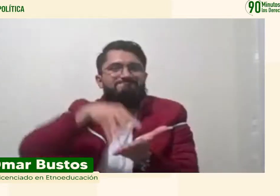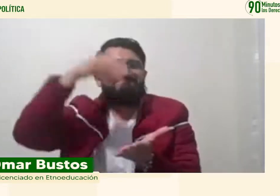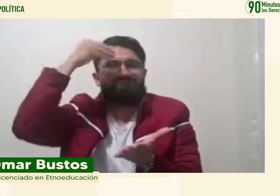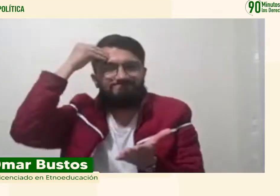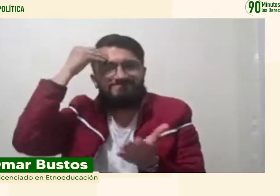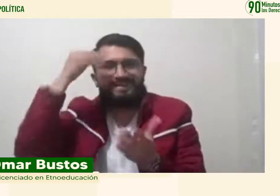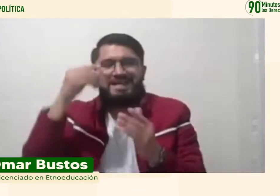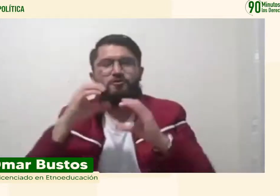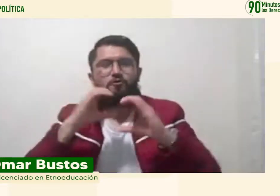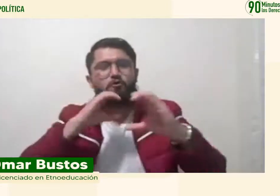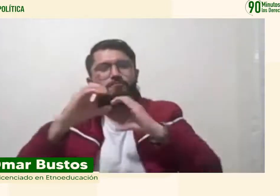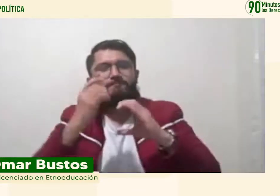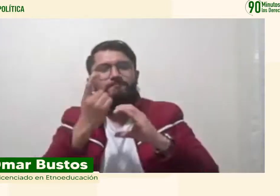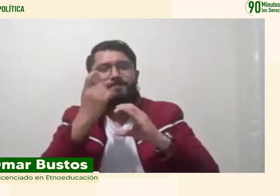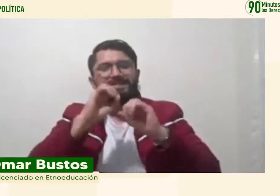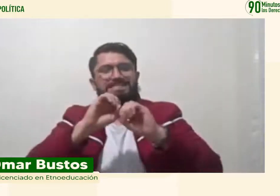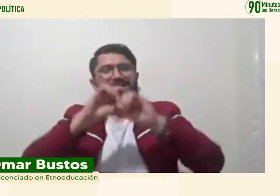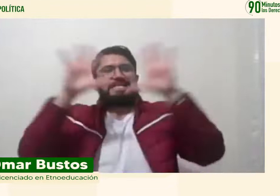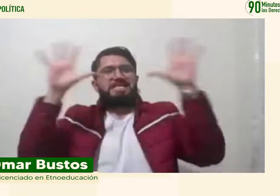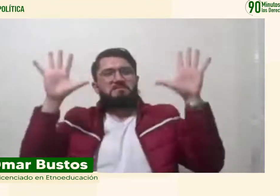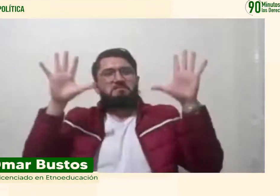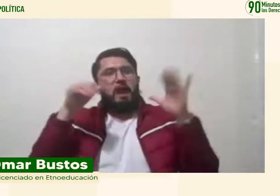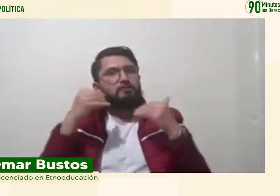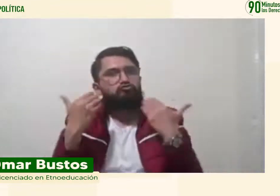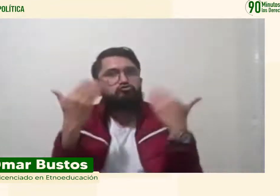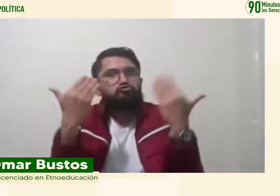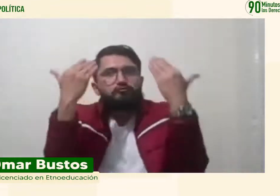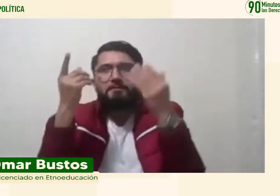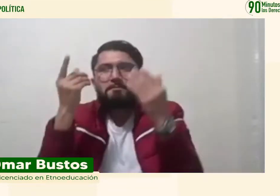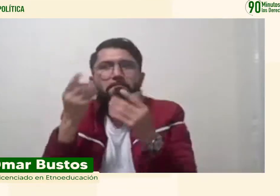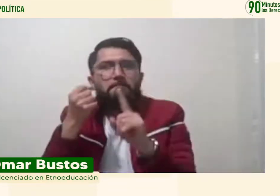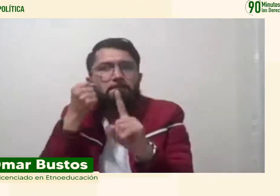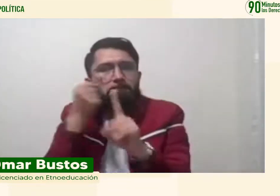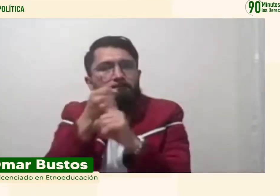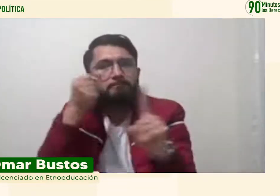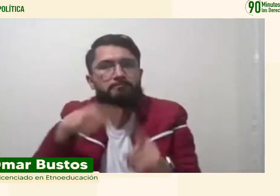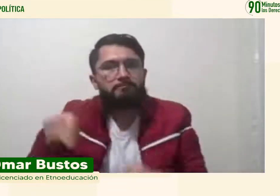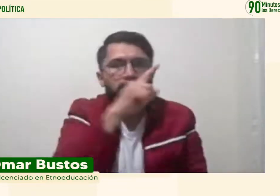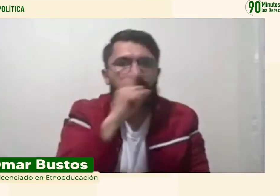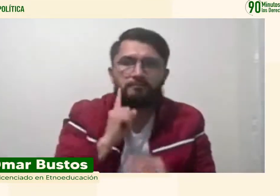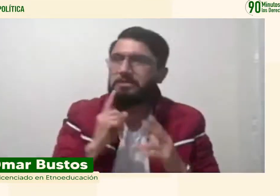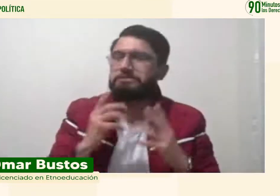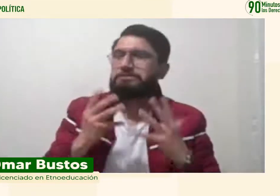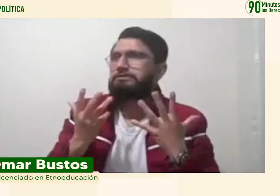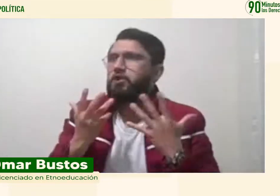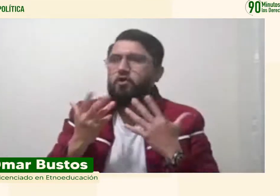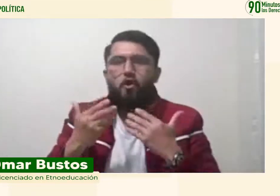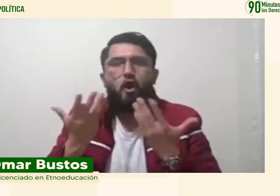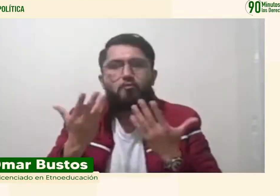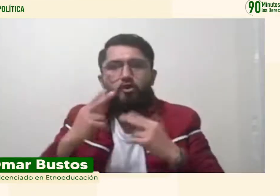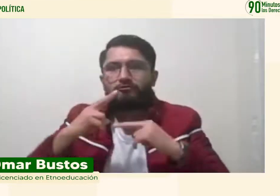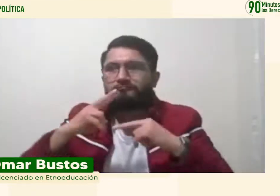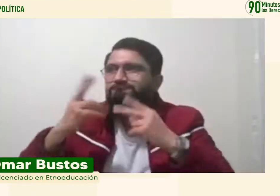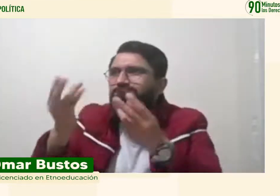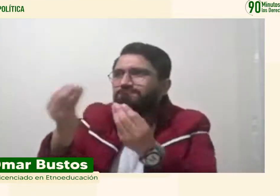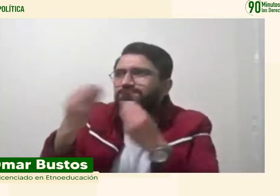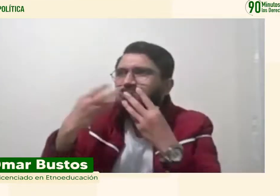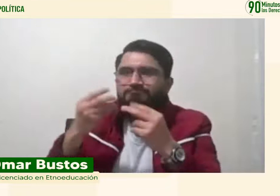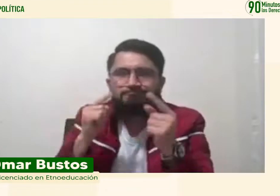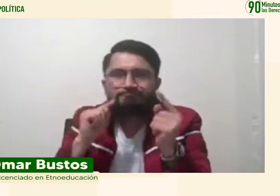más claro y pues es importante que aprendamos que la comunicación de cerca desde el principio porque puedes tener un impacto en